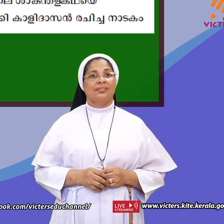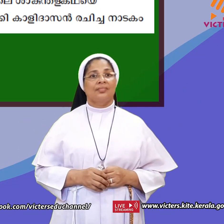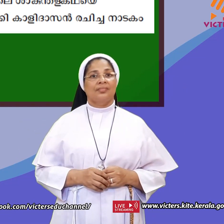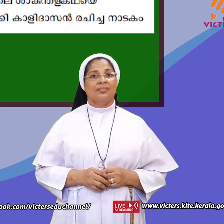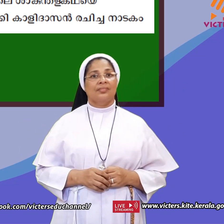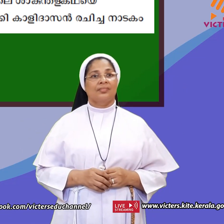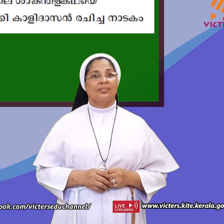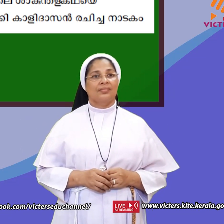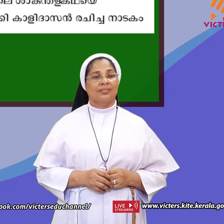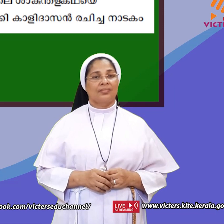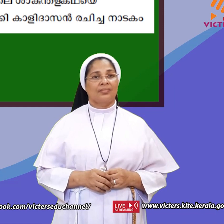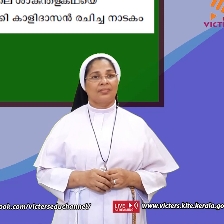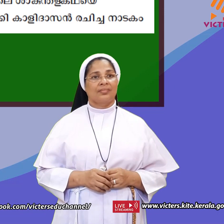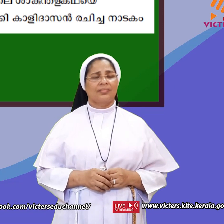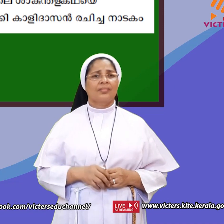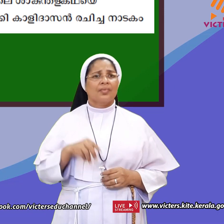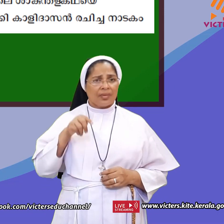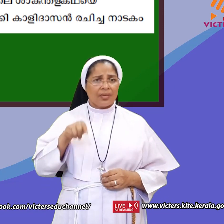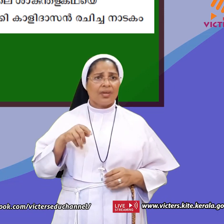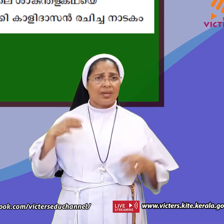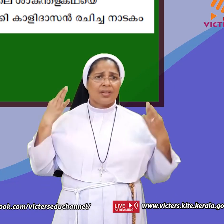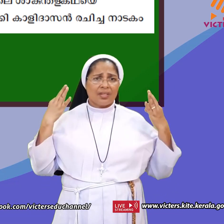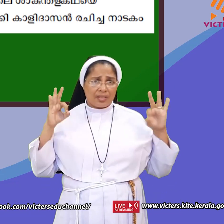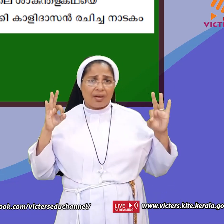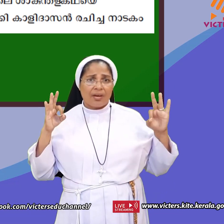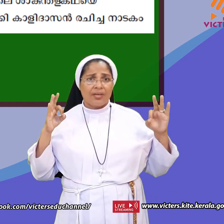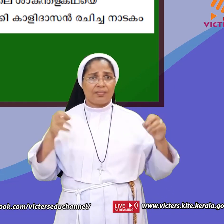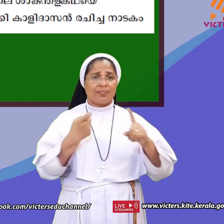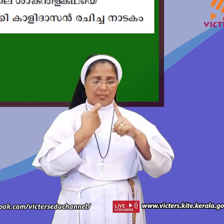ഈ നാടകം കാളിദാസൻ മലയാളത്തിലാണോ എഴുതിയത്?